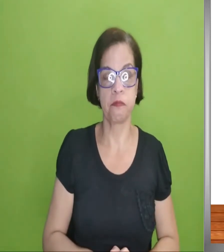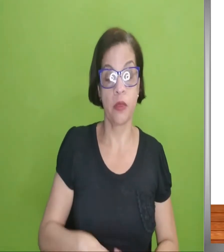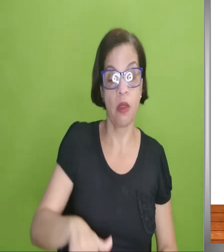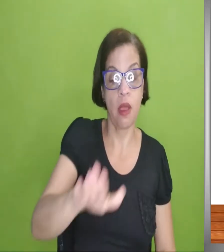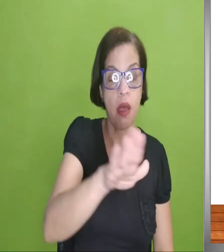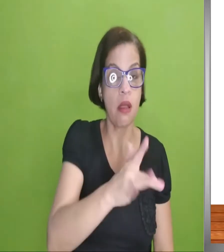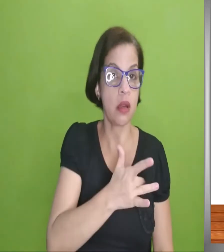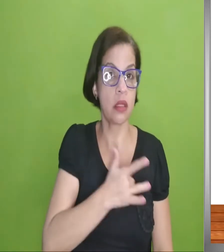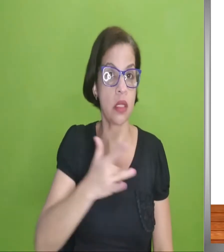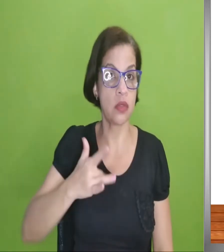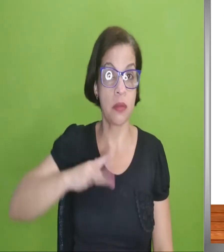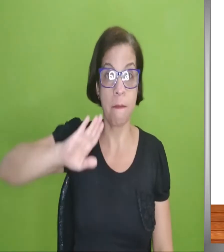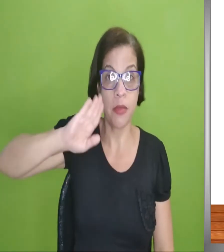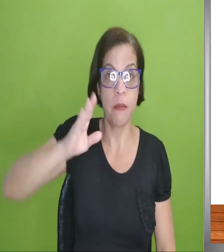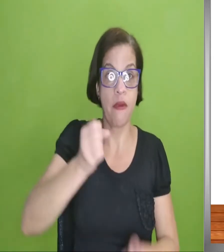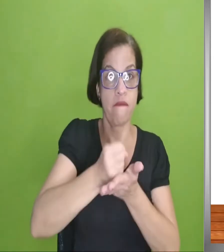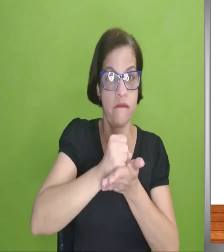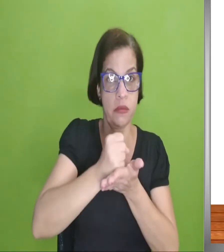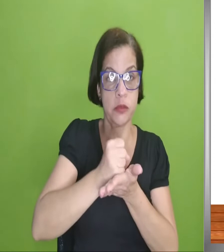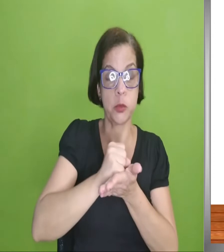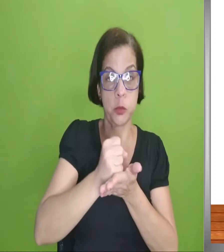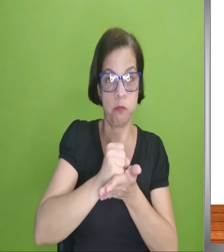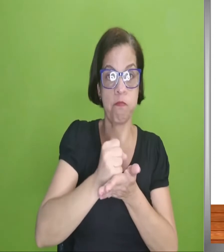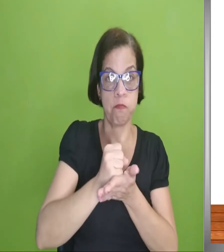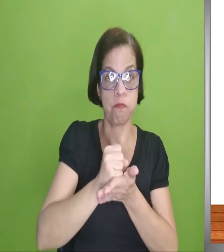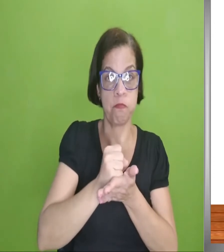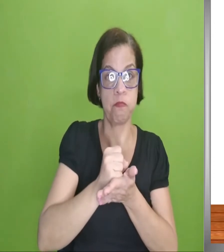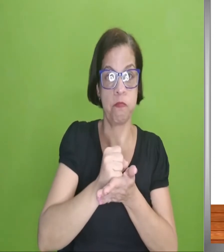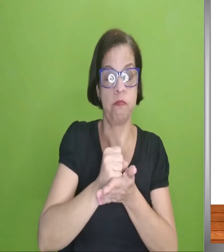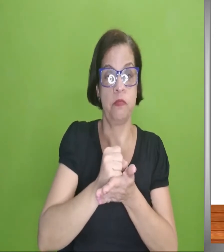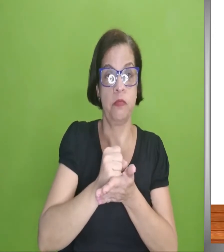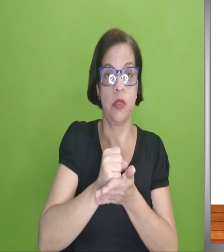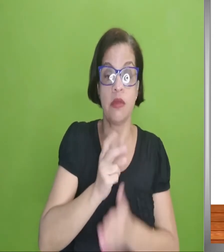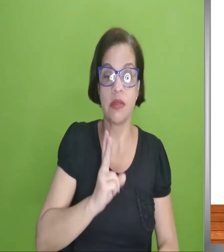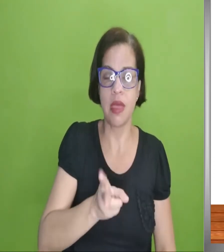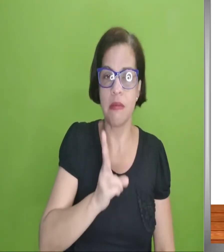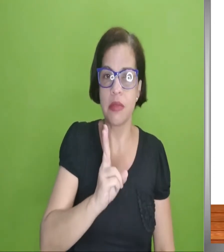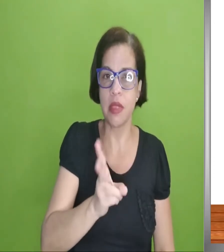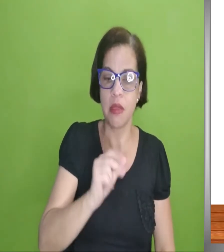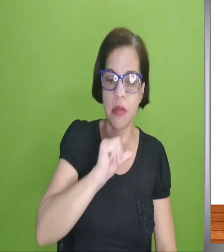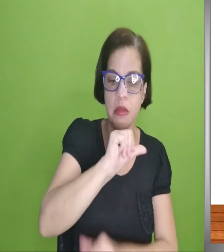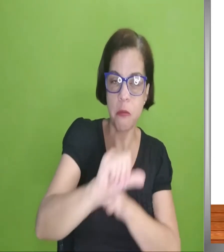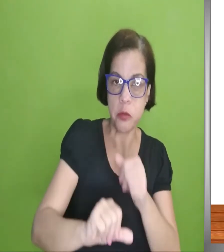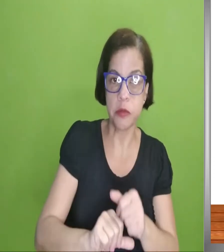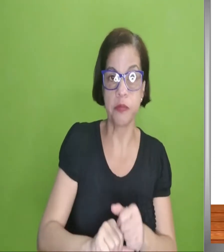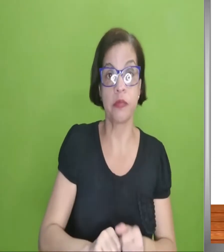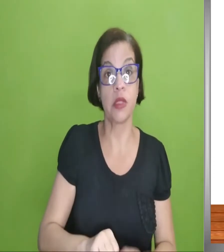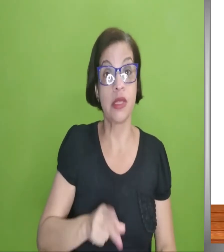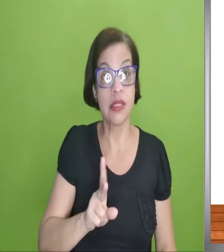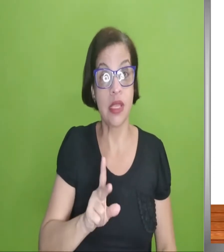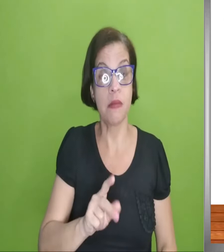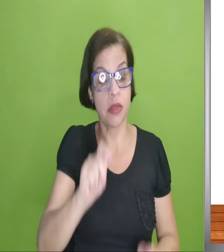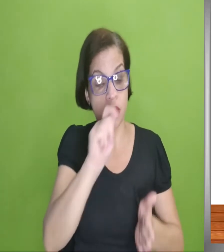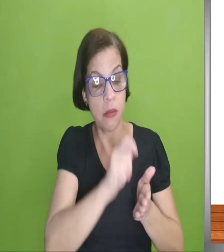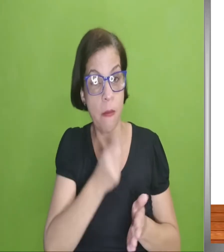Como a área da saúde e principalmente a farmacologia estão em constante mudança, sempre que prescrever um